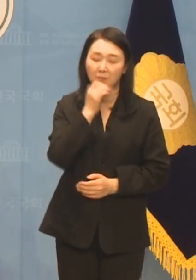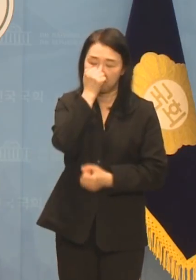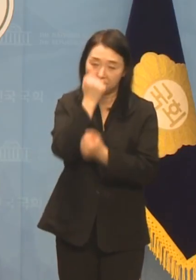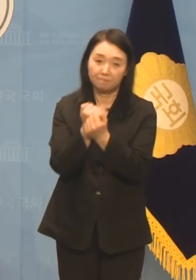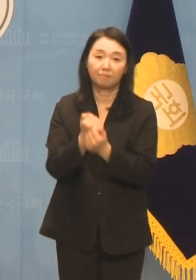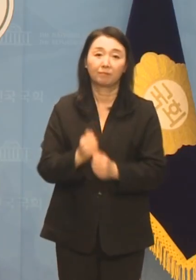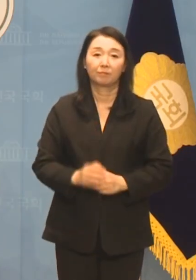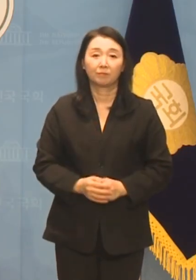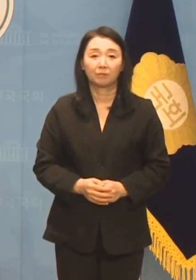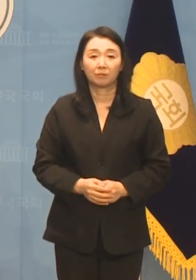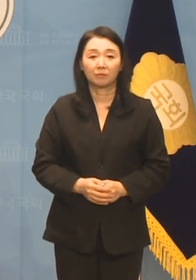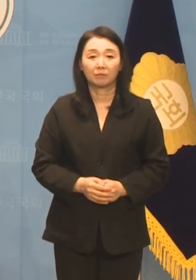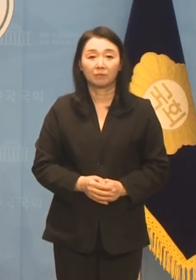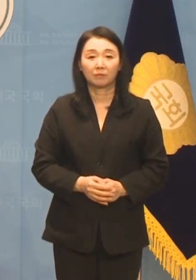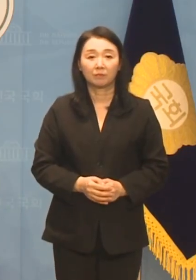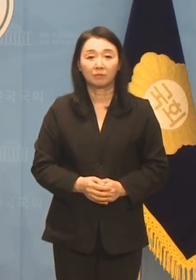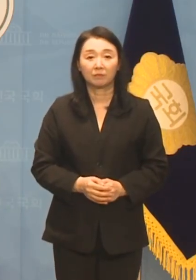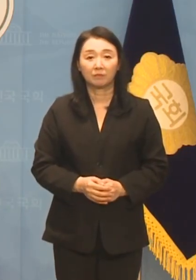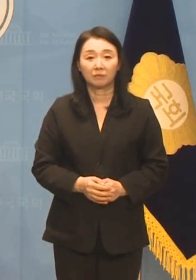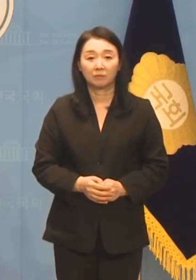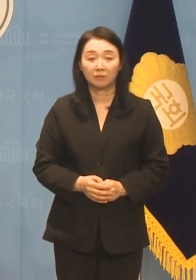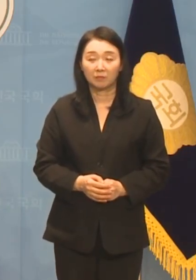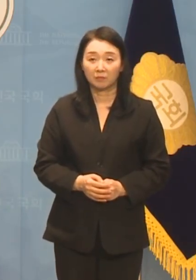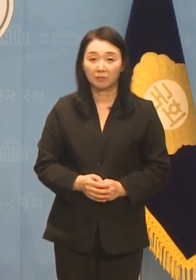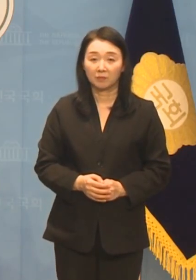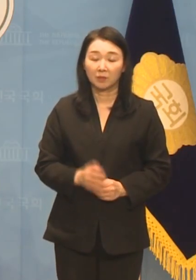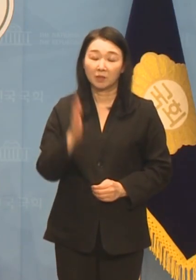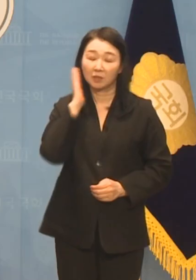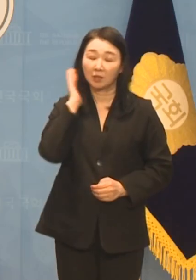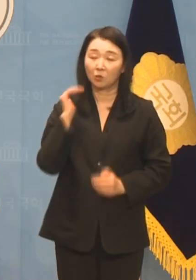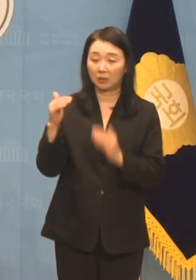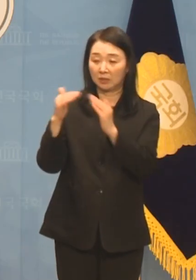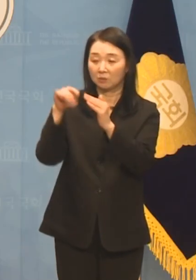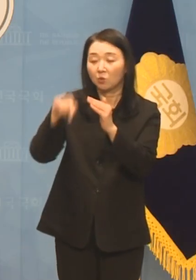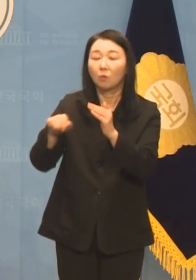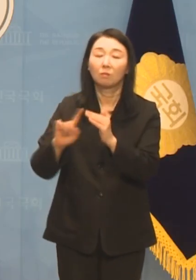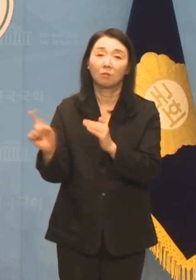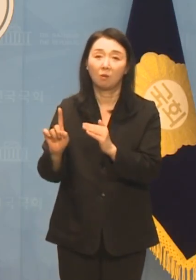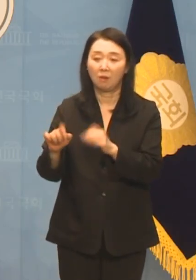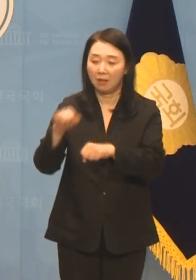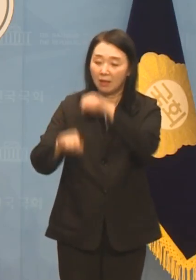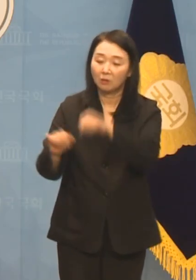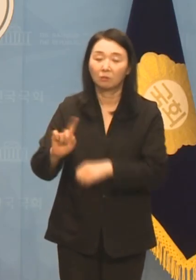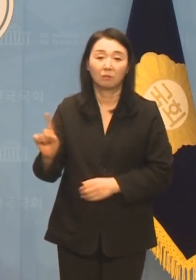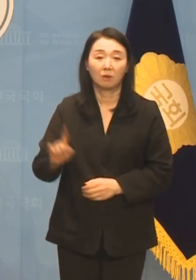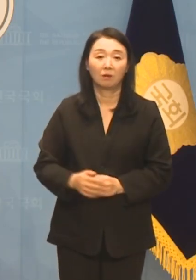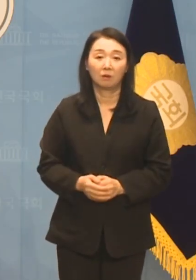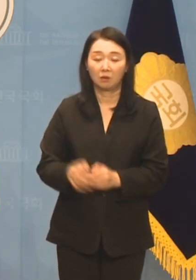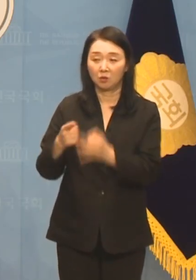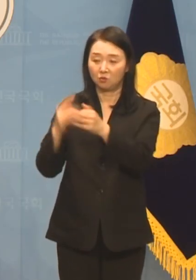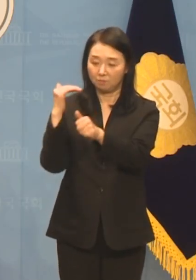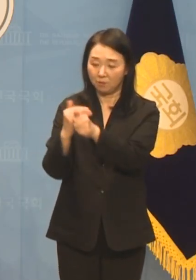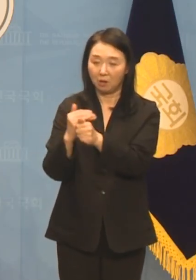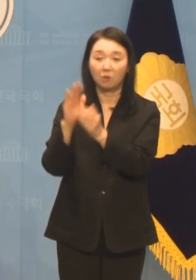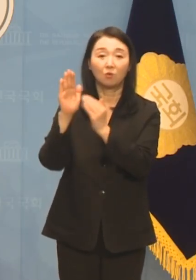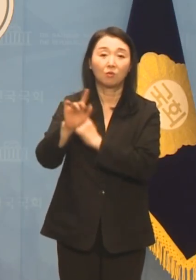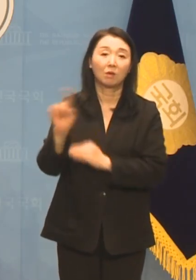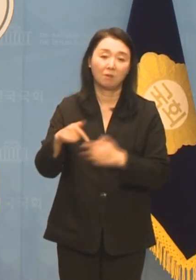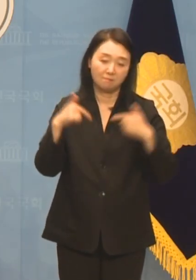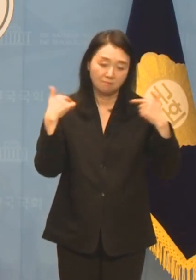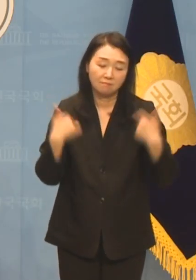파렴치합니다. 그동안 간저에서 무슨 짓을 한 것입니까? 윤석열은 파면된 후에도